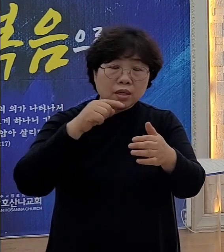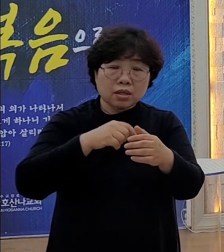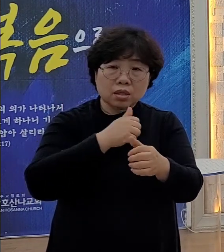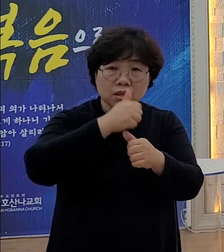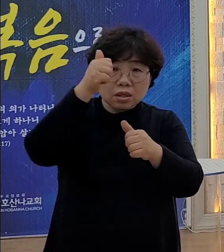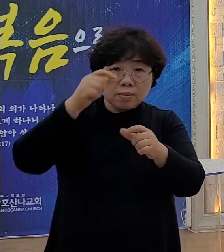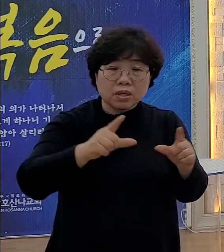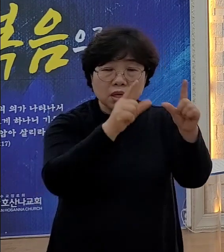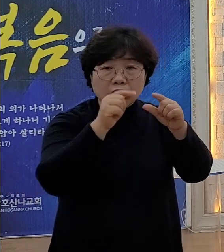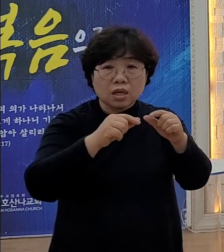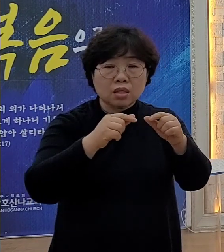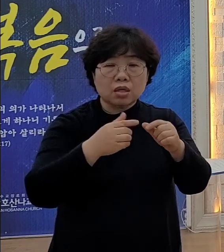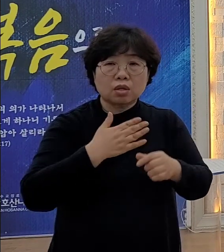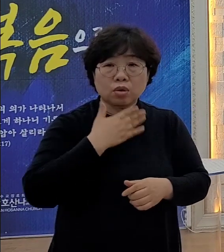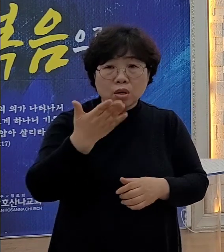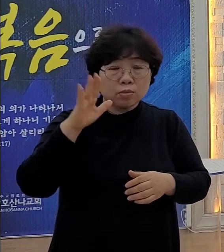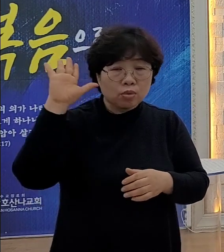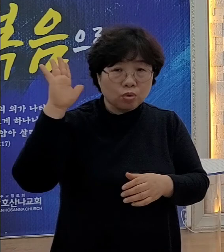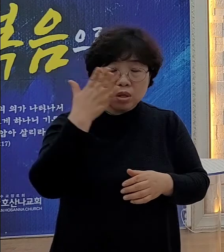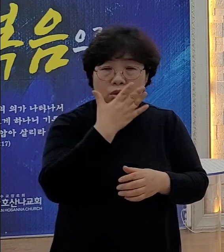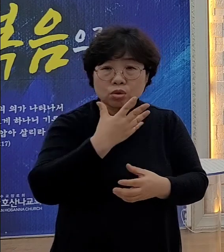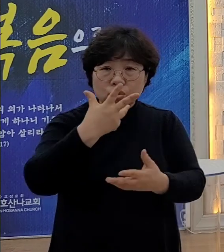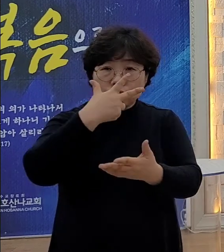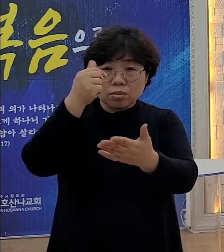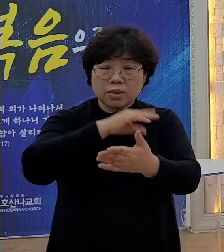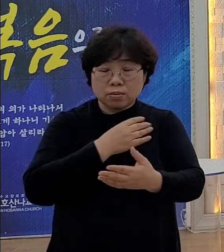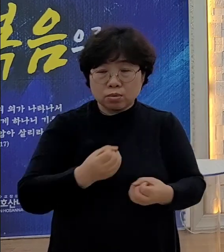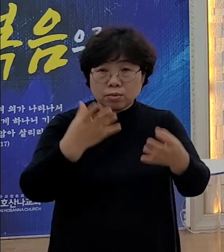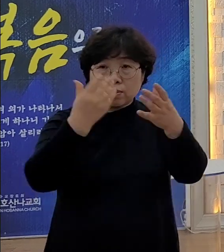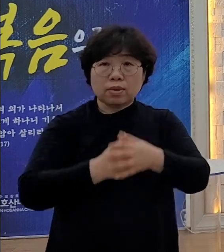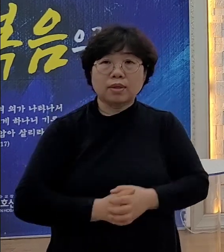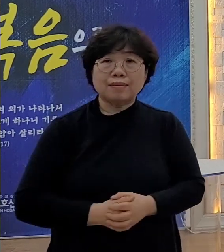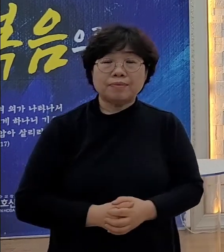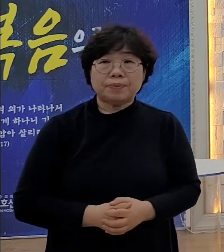저와 여러분들이 다 되시기를 주님의 이름으로 축복합니다. 주신 말씀 생각하면서 우리 아까